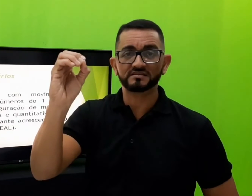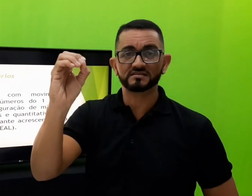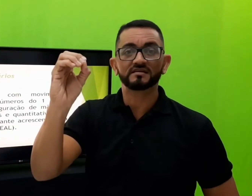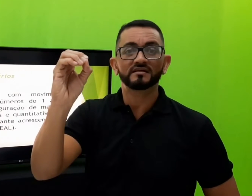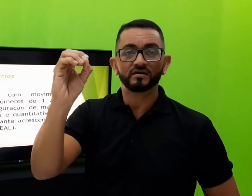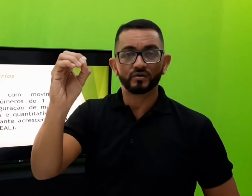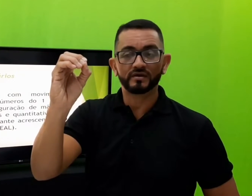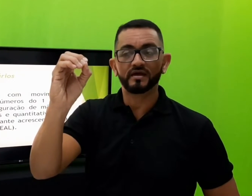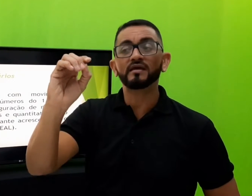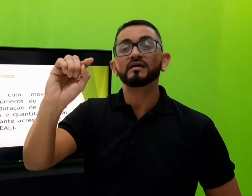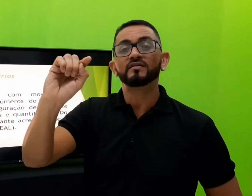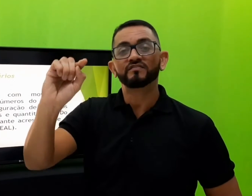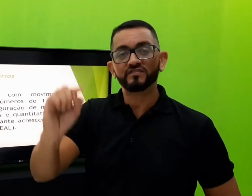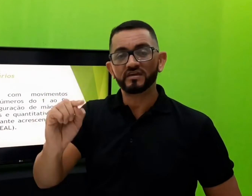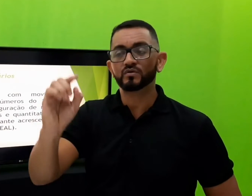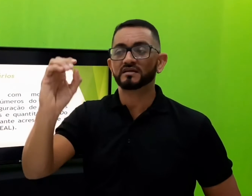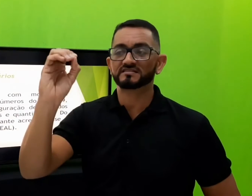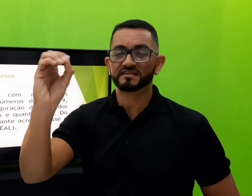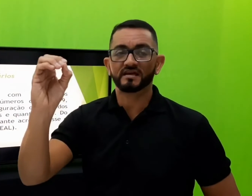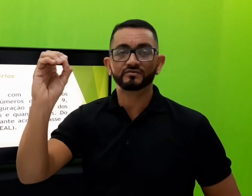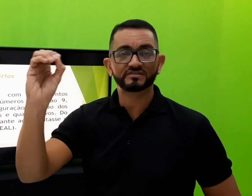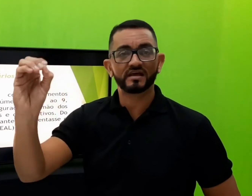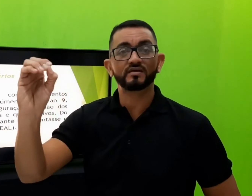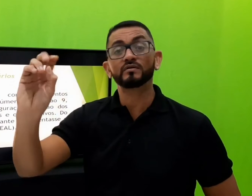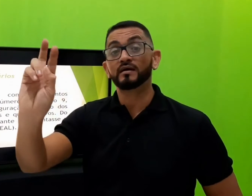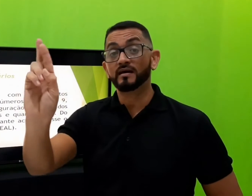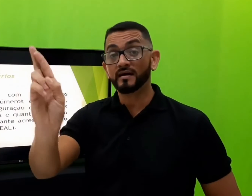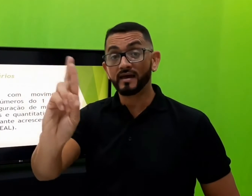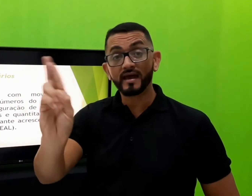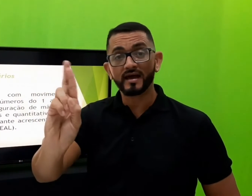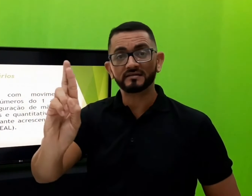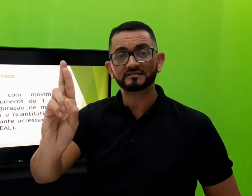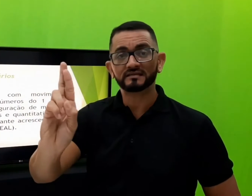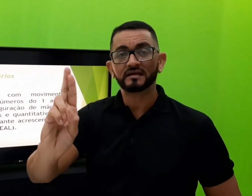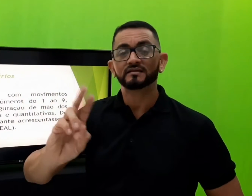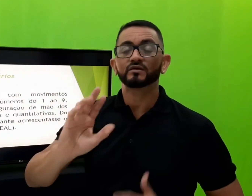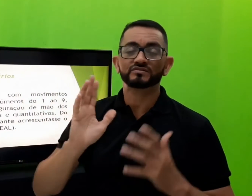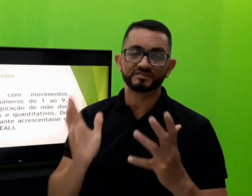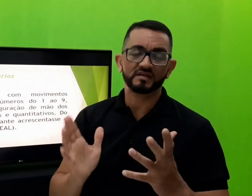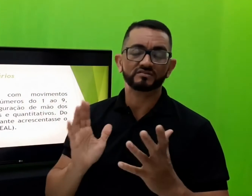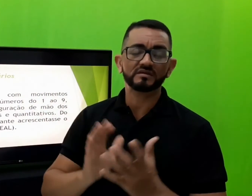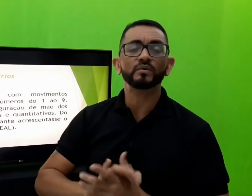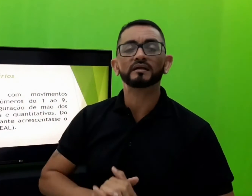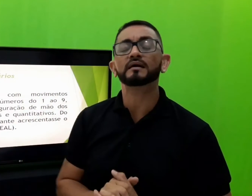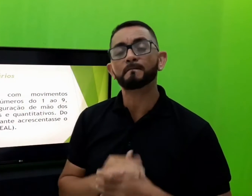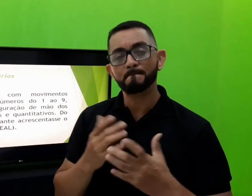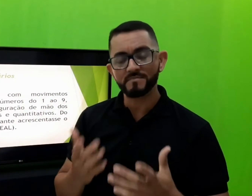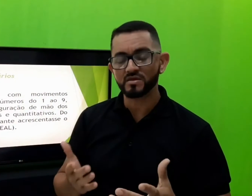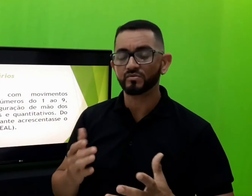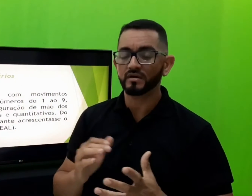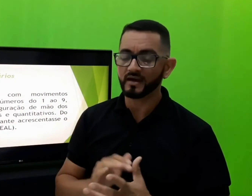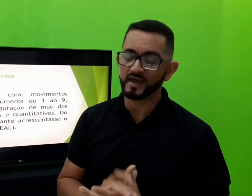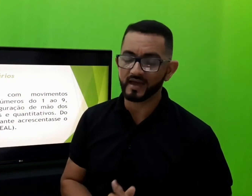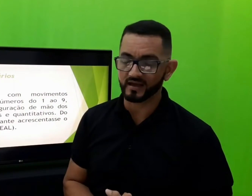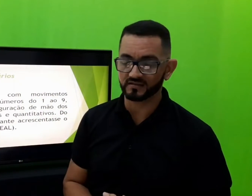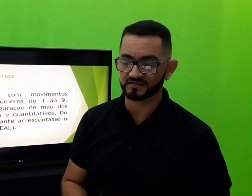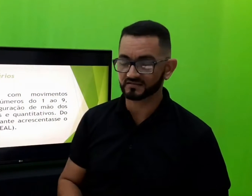150,123, ok? Vírgula 00 reais. Então, 150 mil reais.